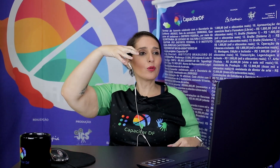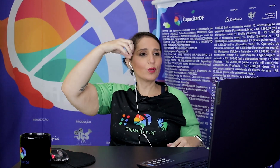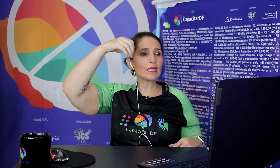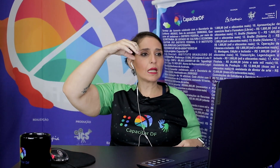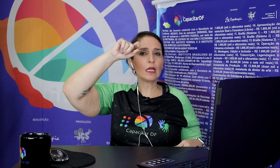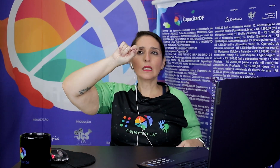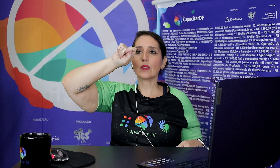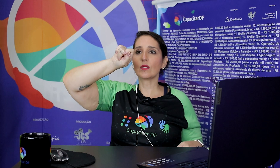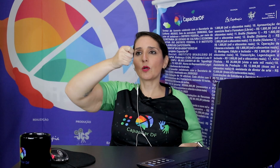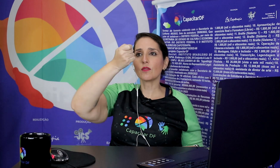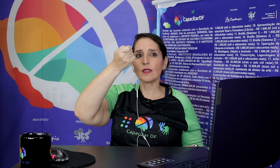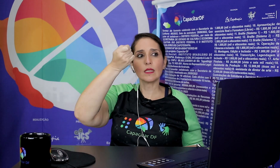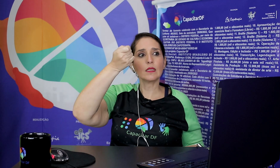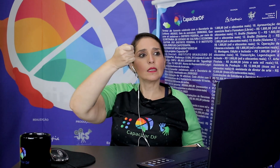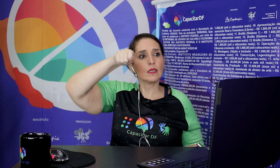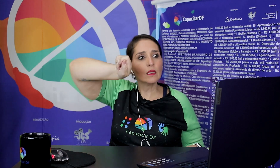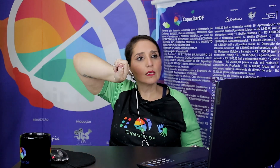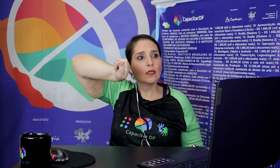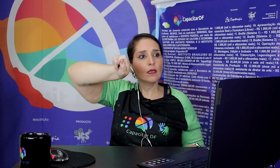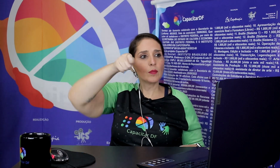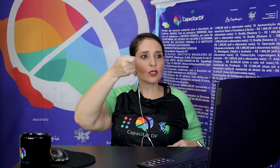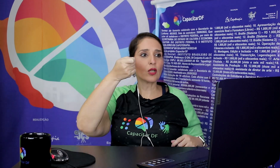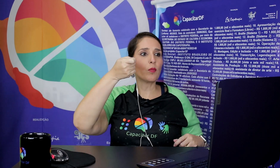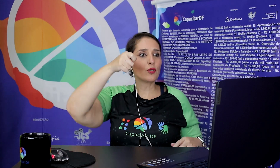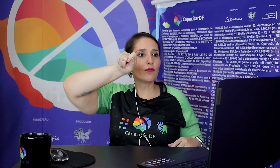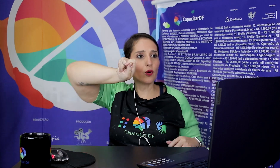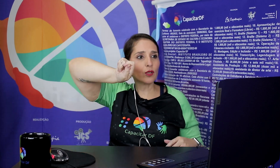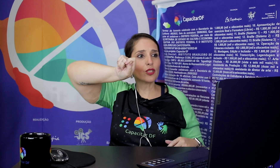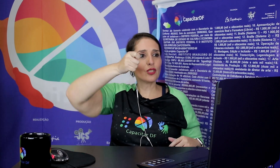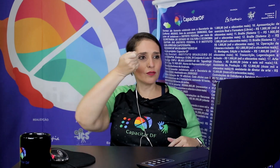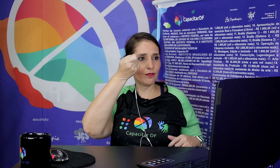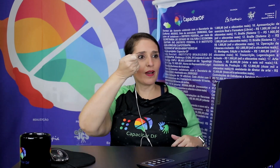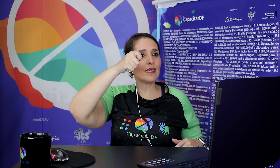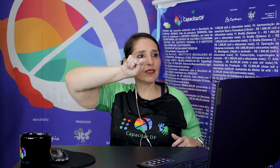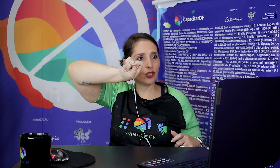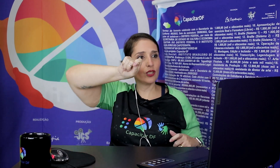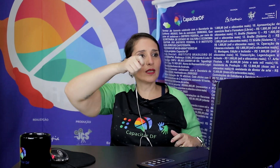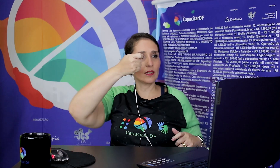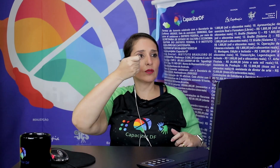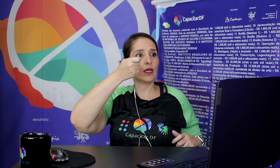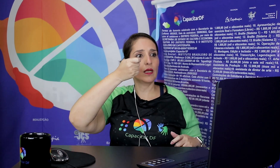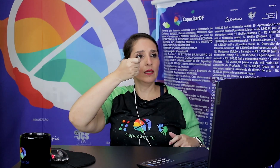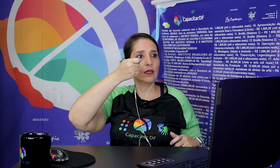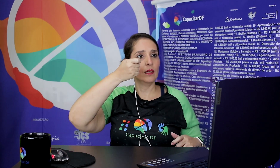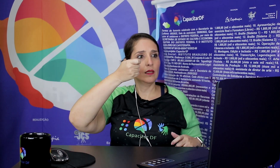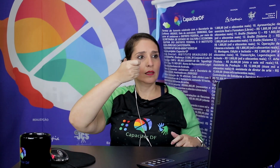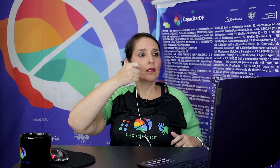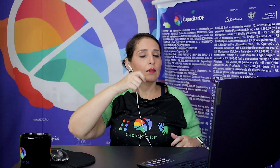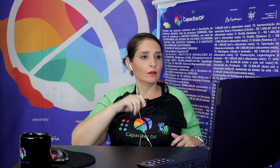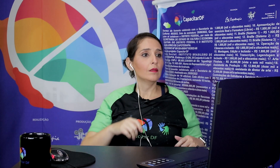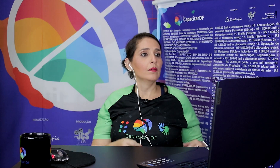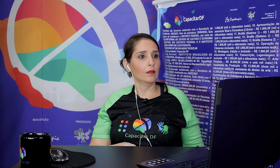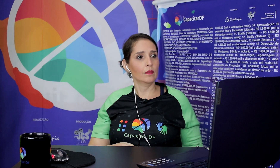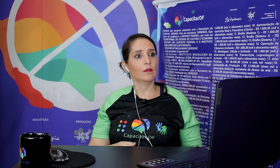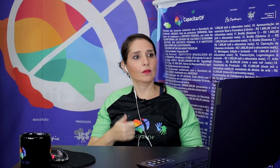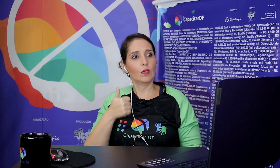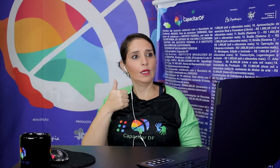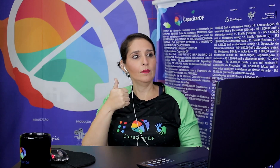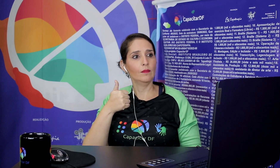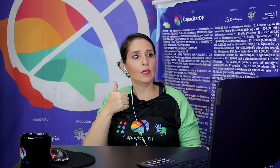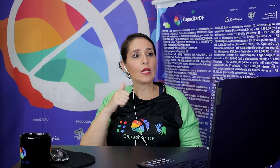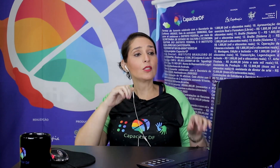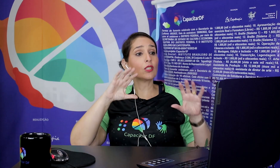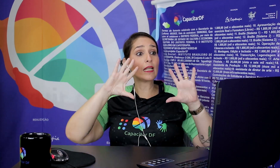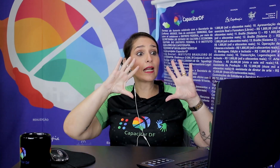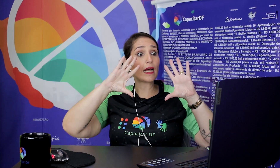para luz, né? Então, você pode fazer assim. Porque geralmente o forno a gente faz girando, né? Tá. Ok?